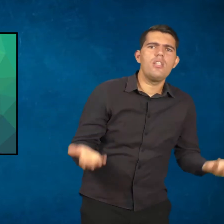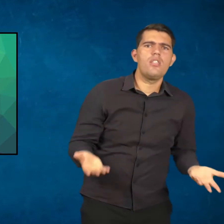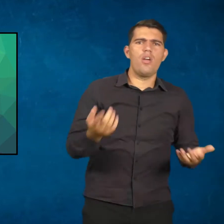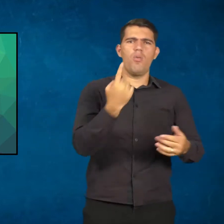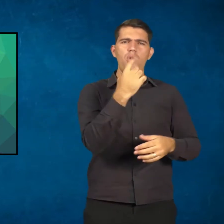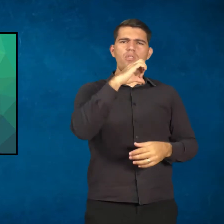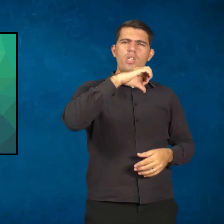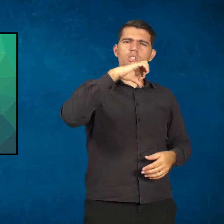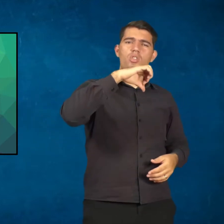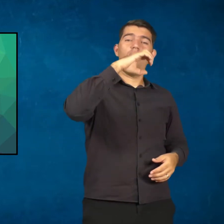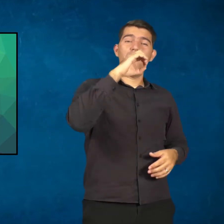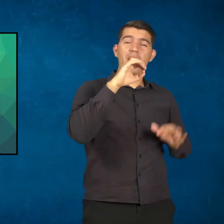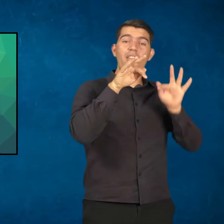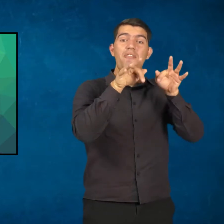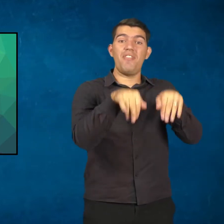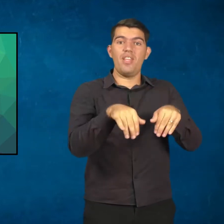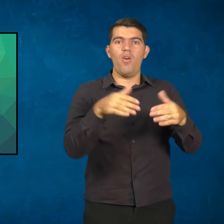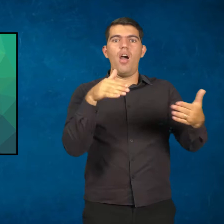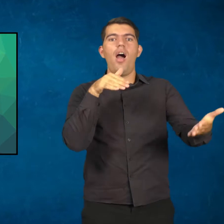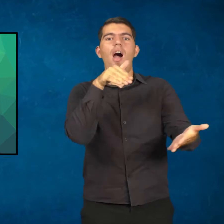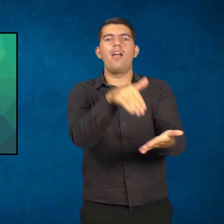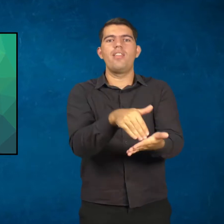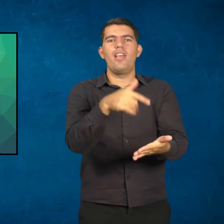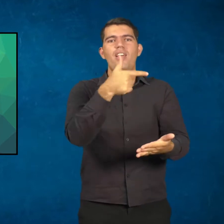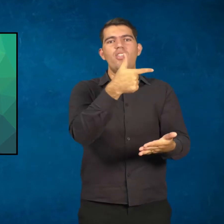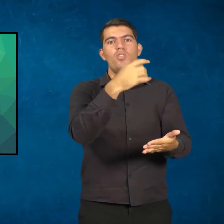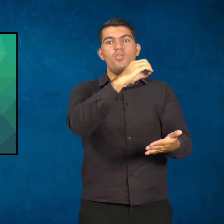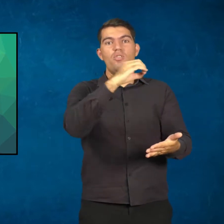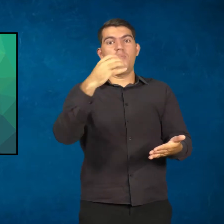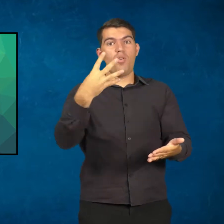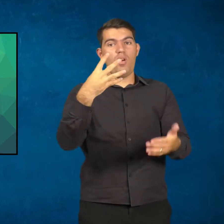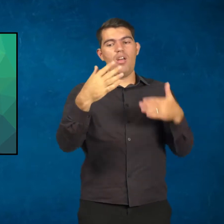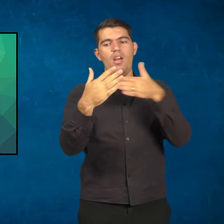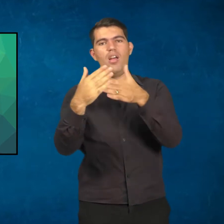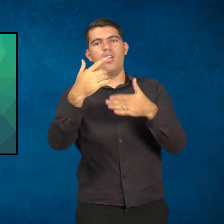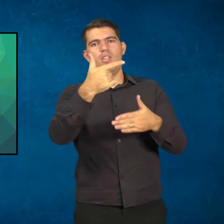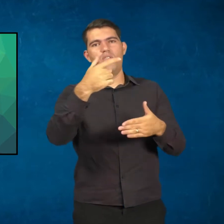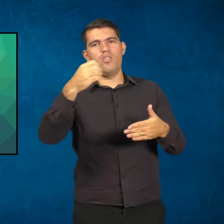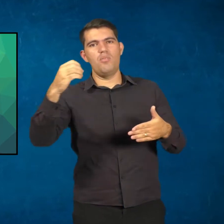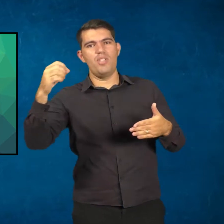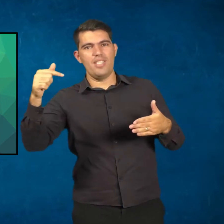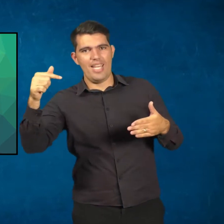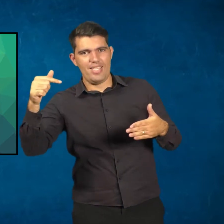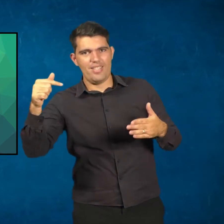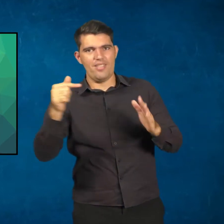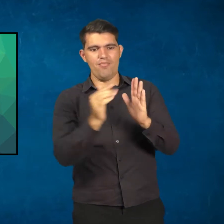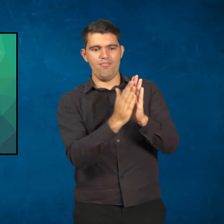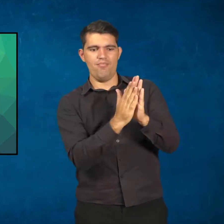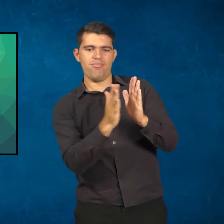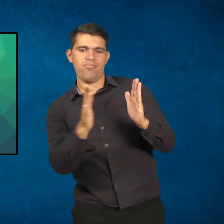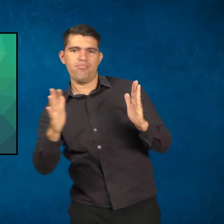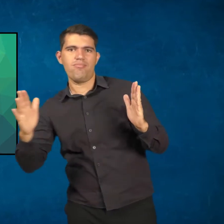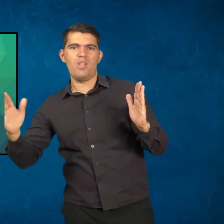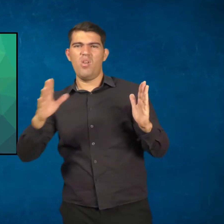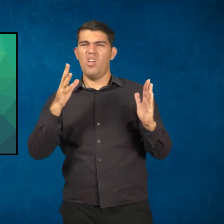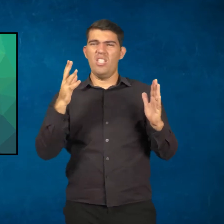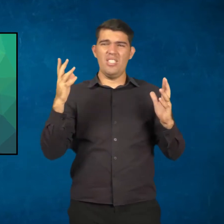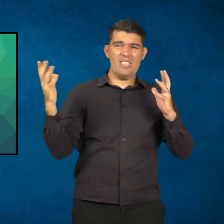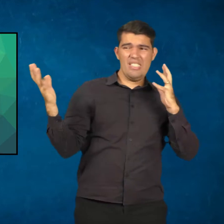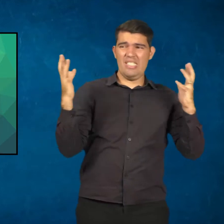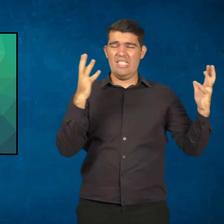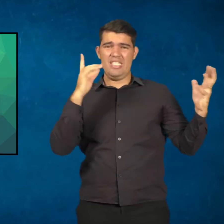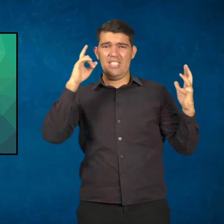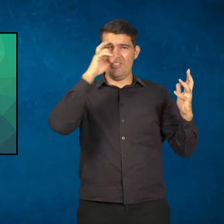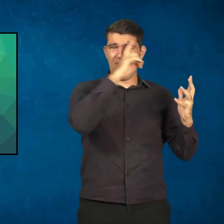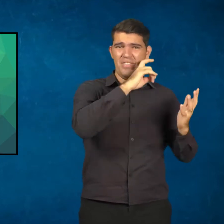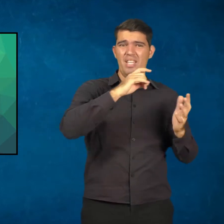anos 90, indo para o período 2004 a 2007, nós tivemos um período com muitas tensões,